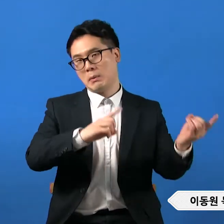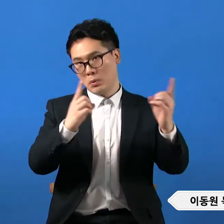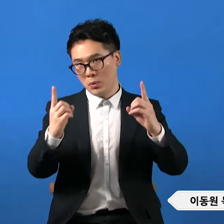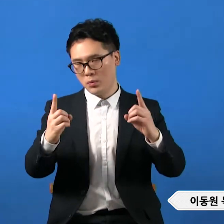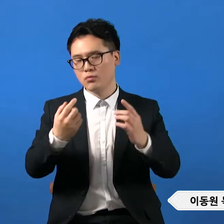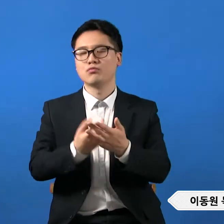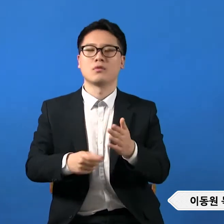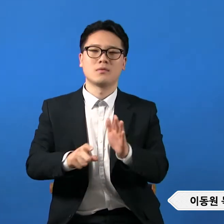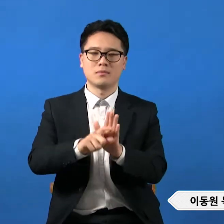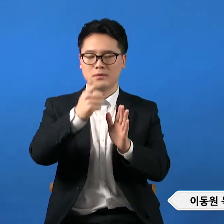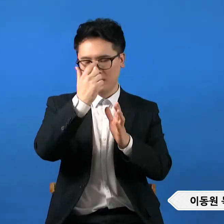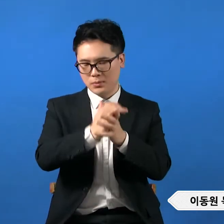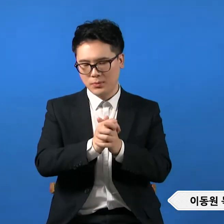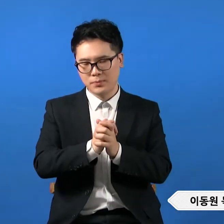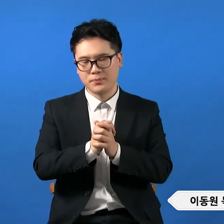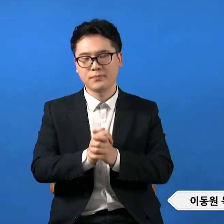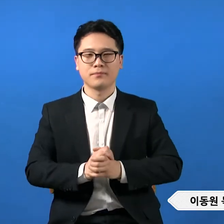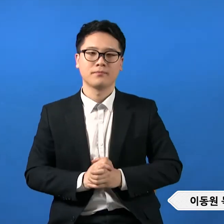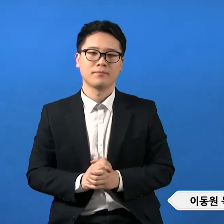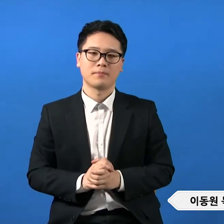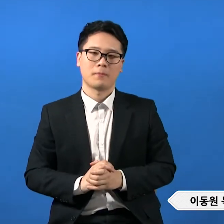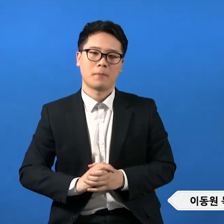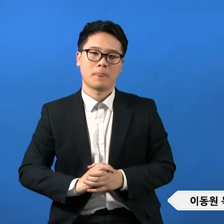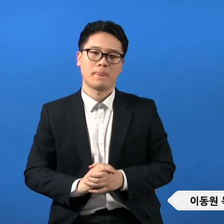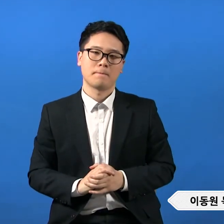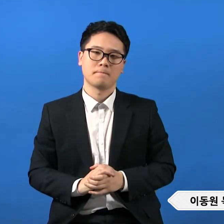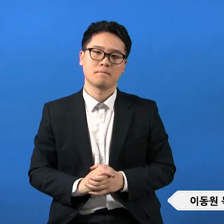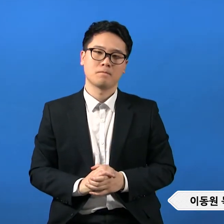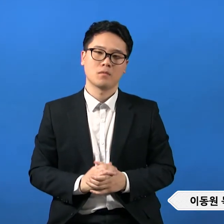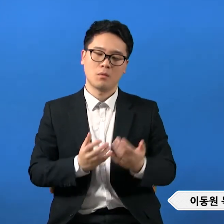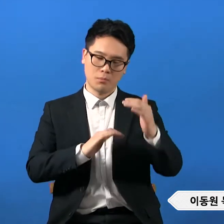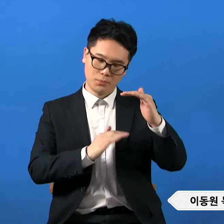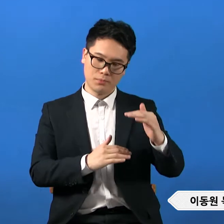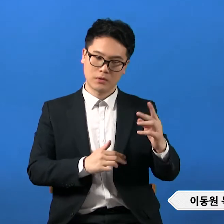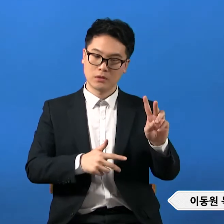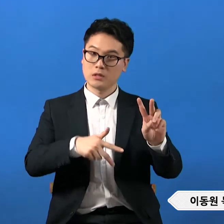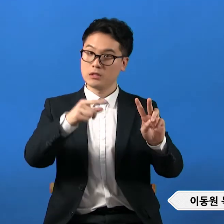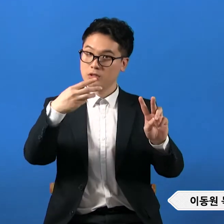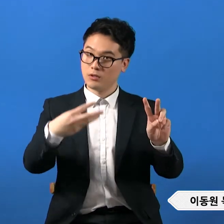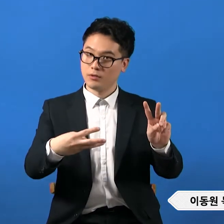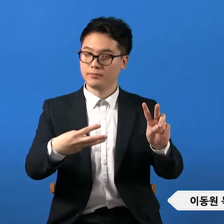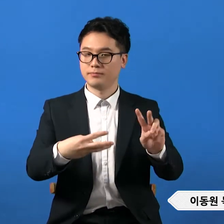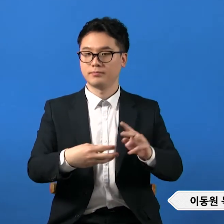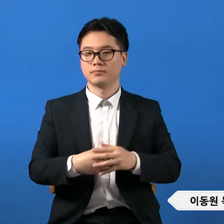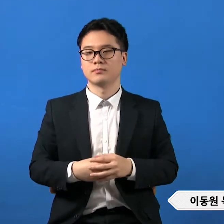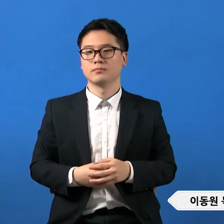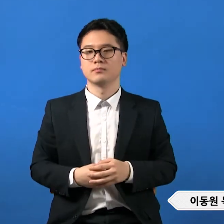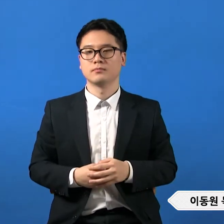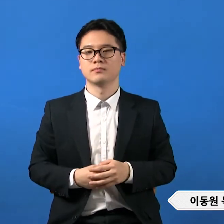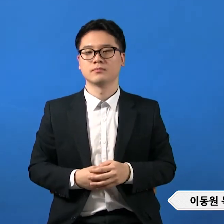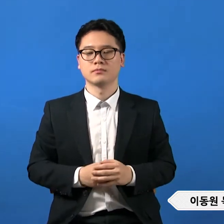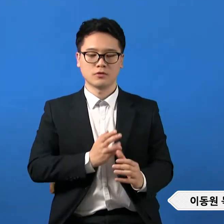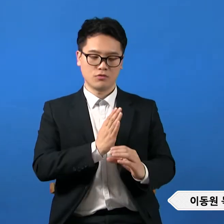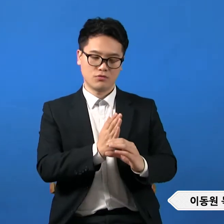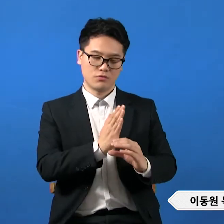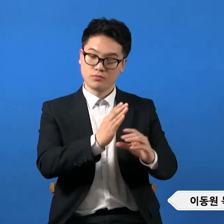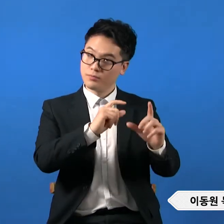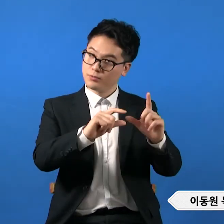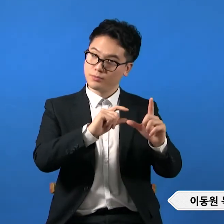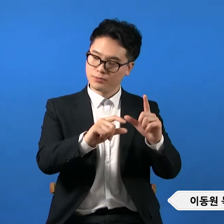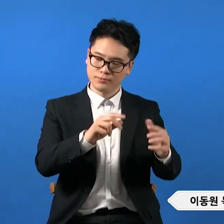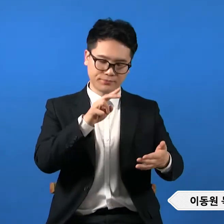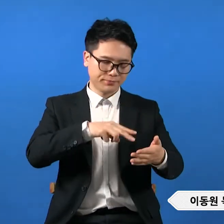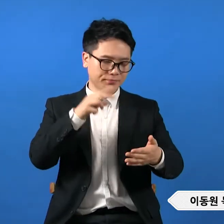실현되도록 기도한 것입니다. 신속한 회복. 본문의 2절에 가운데 있는